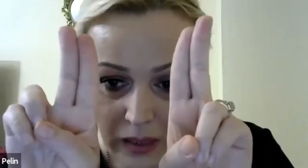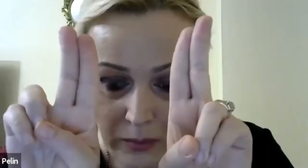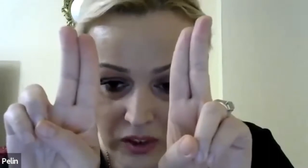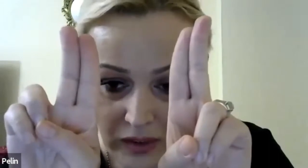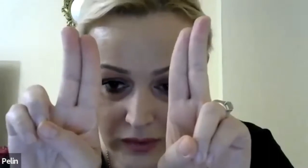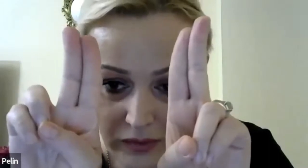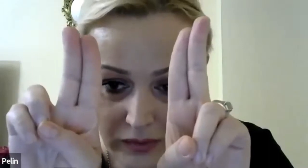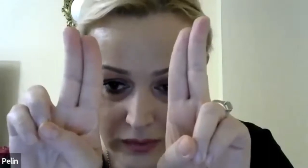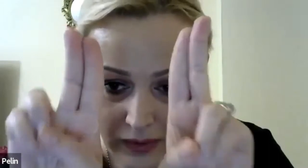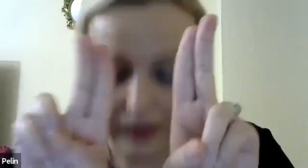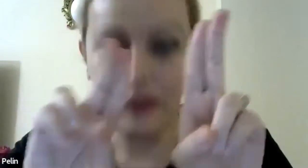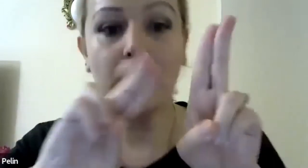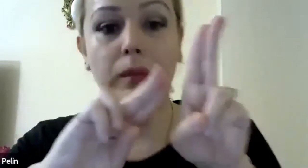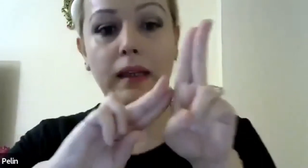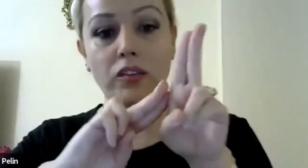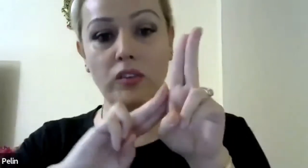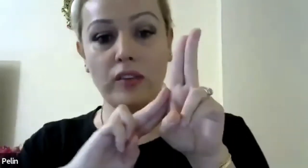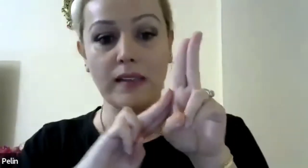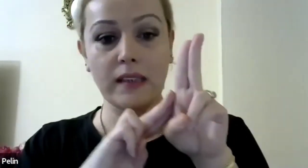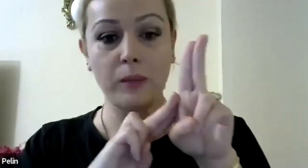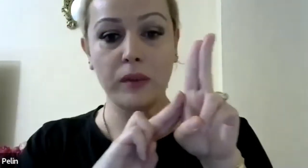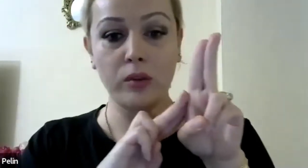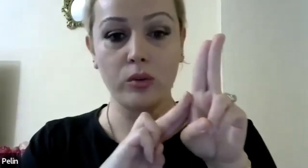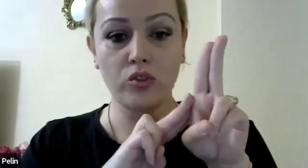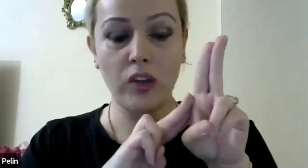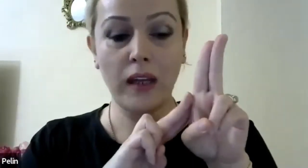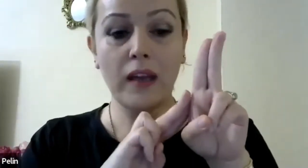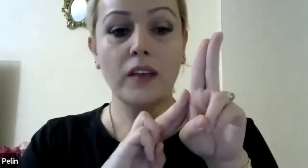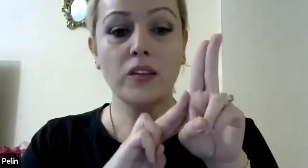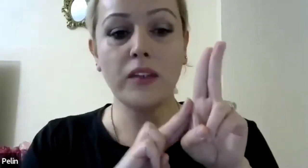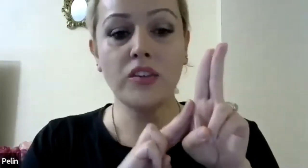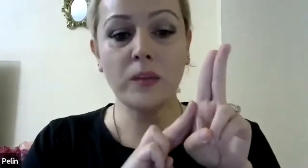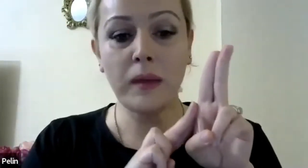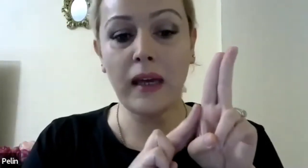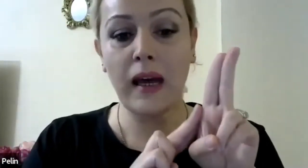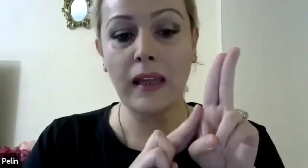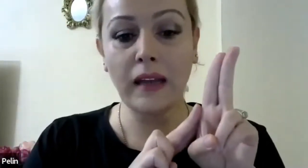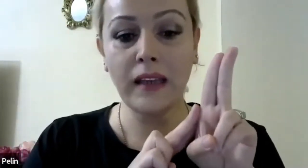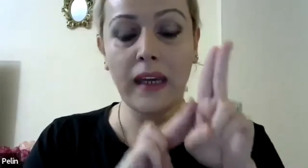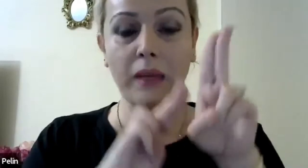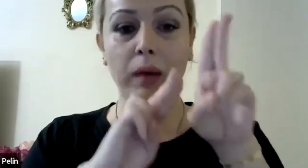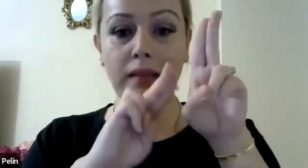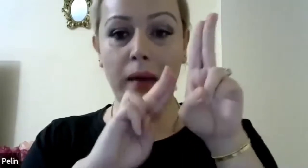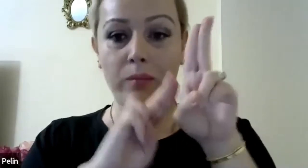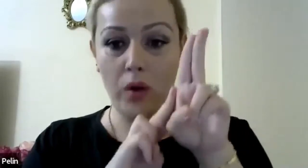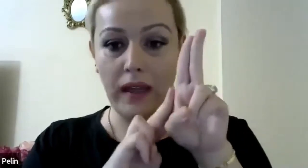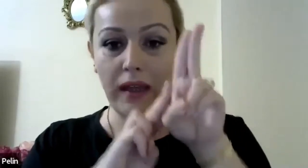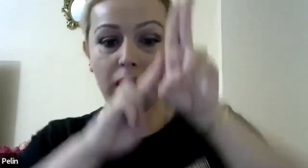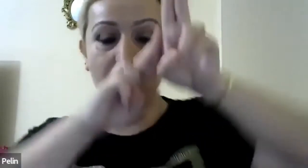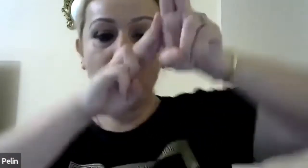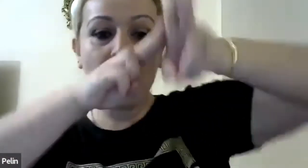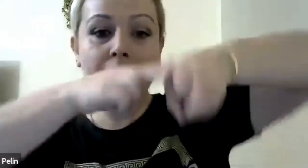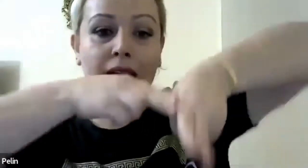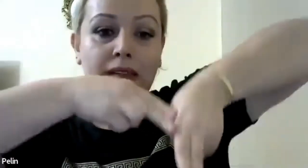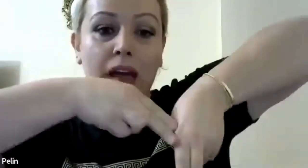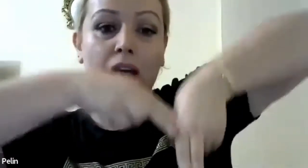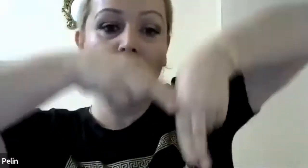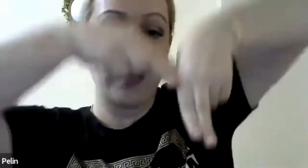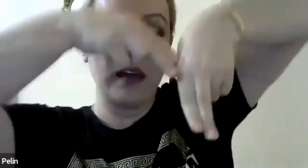kalmayacak. Birleştireceğiz. Kapalı olacak. Şimdi işitme engeller K'yi bazen böyle, bazen ise aşağıya